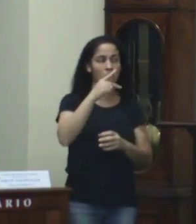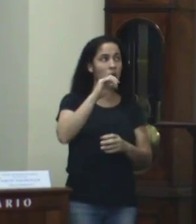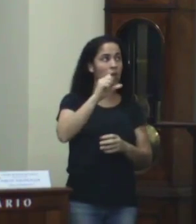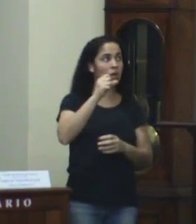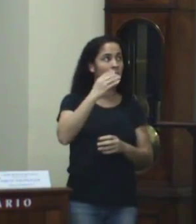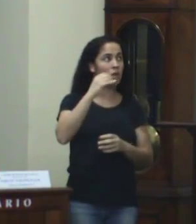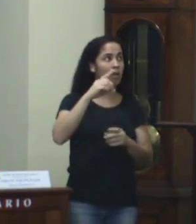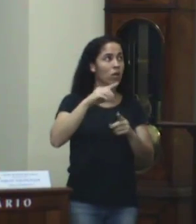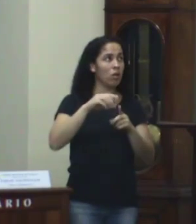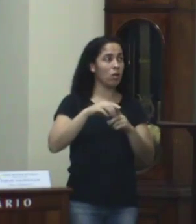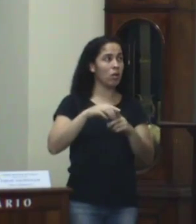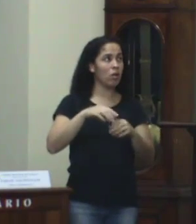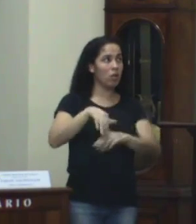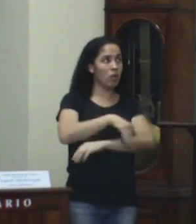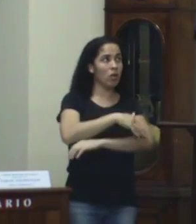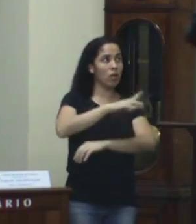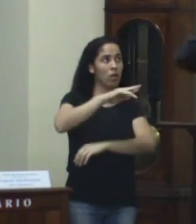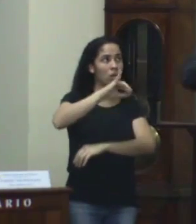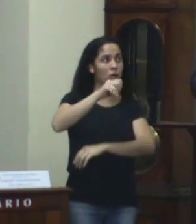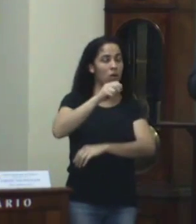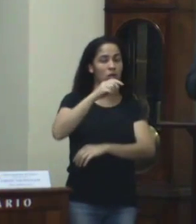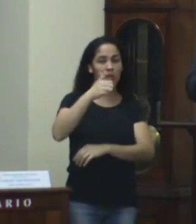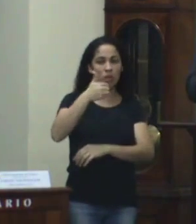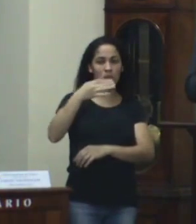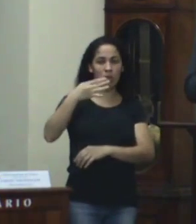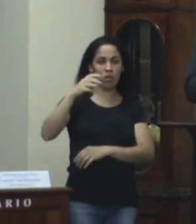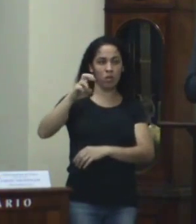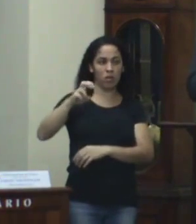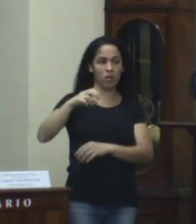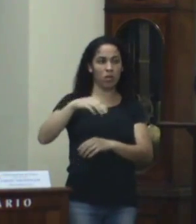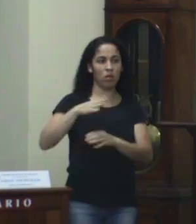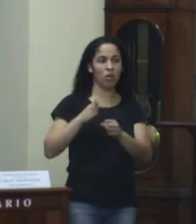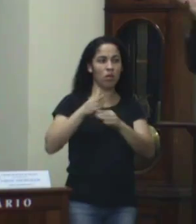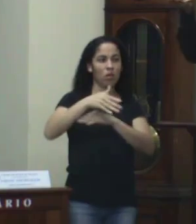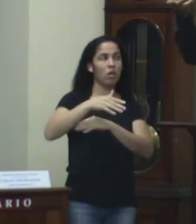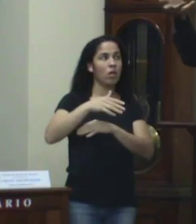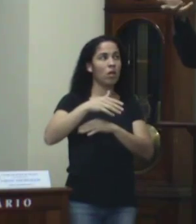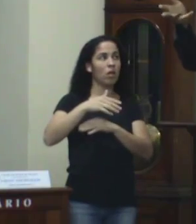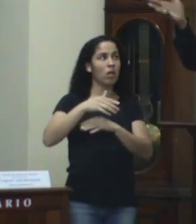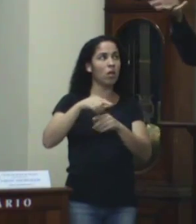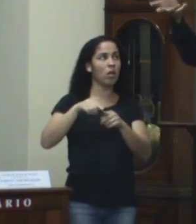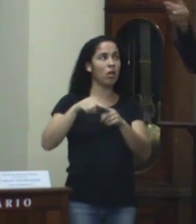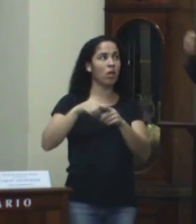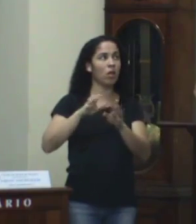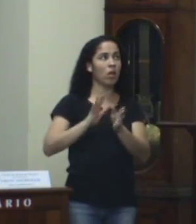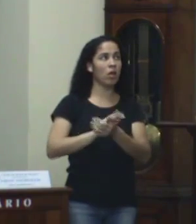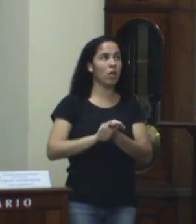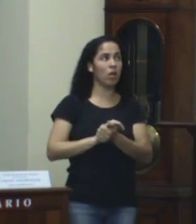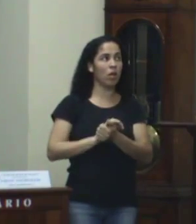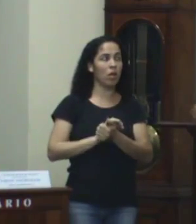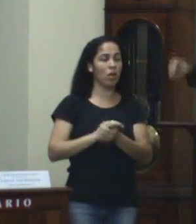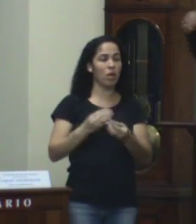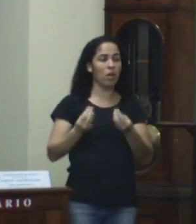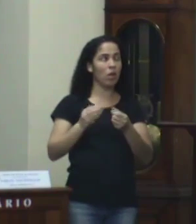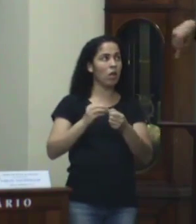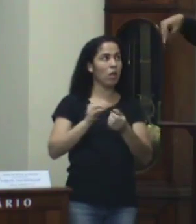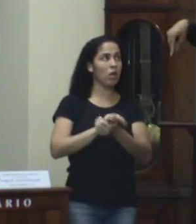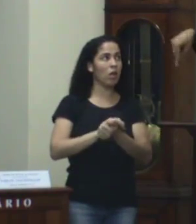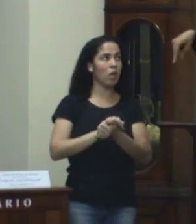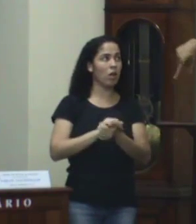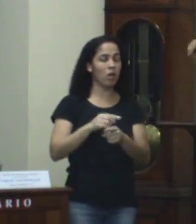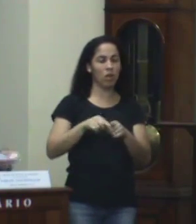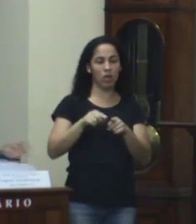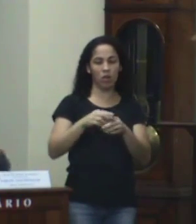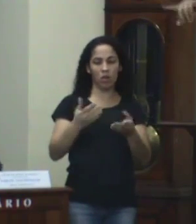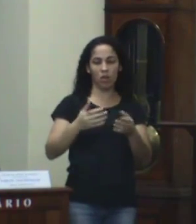ônibus na região da 145, que dá acesso a Jumaranã. O cara quebrou e perdeu o pé, ninguém sabe onde que está. E aí vão